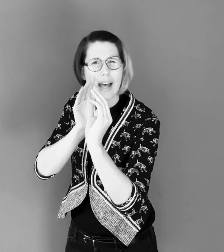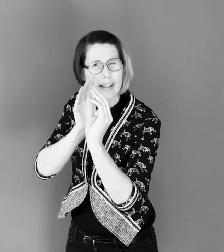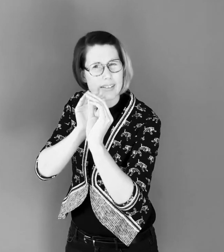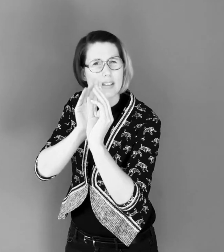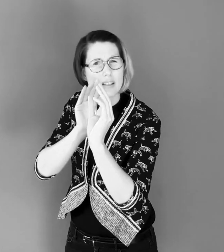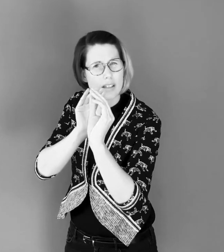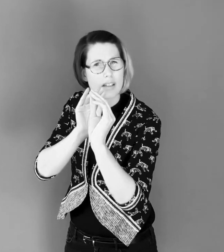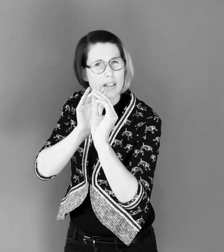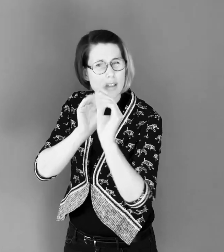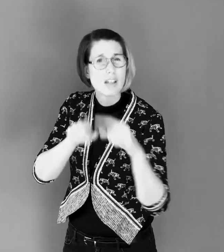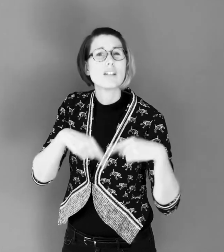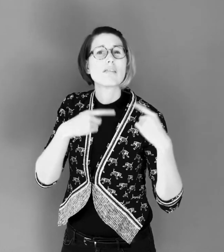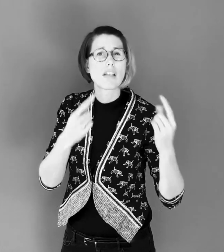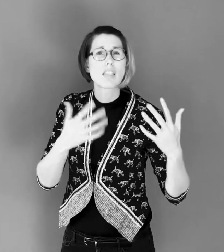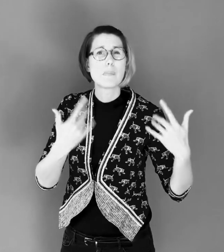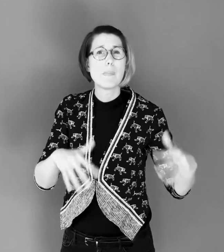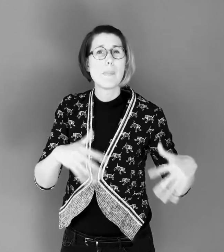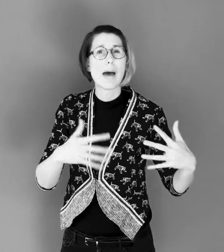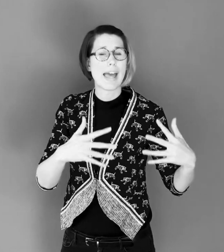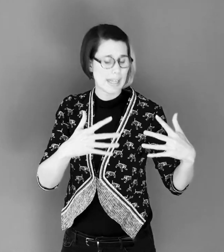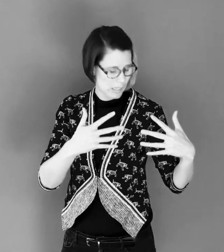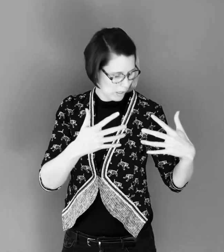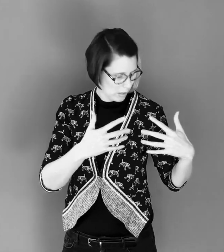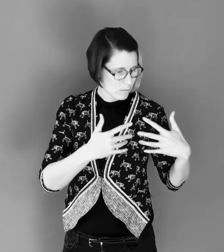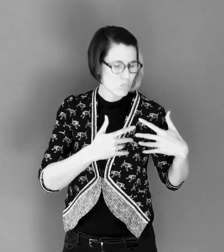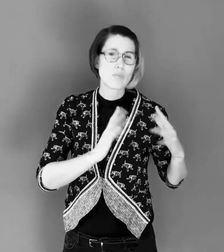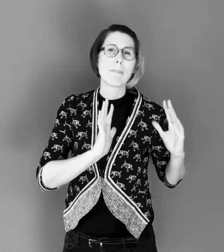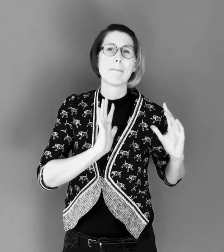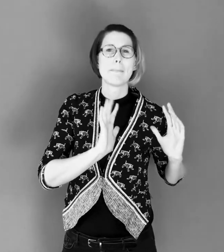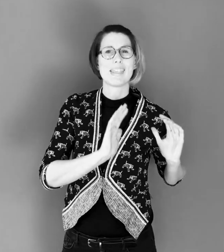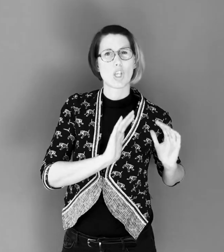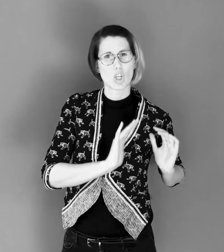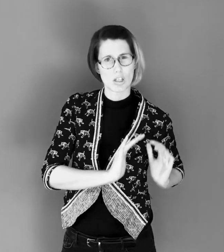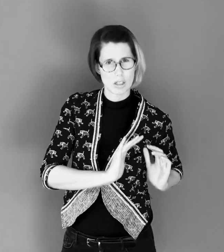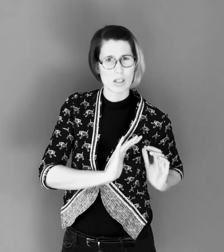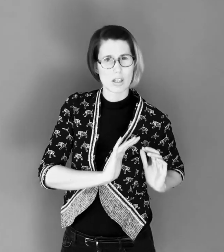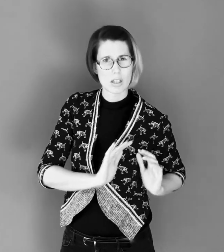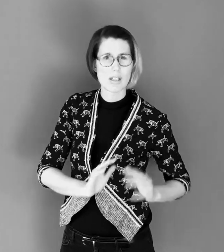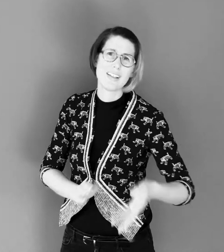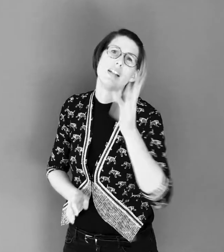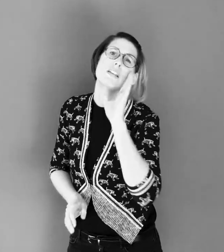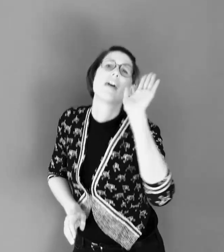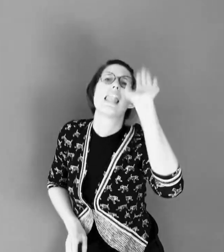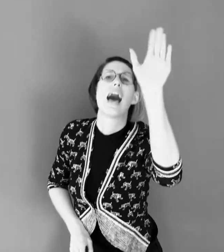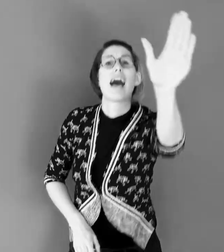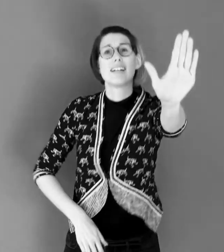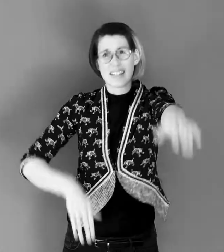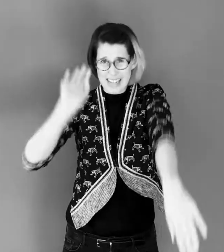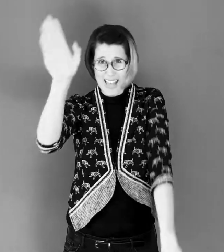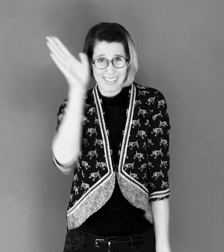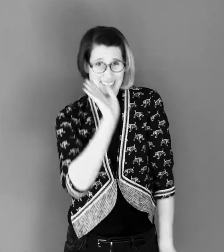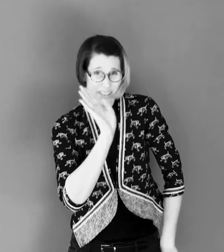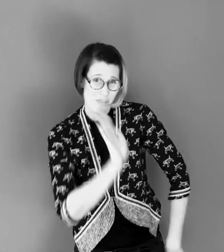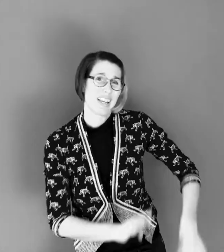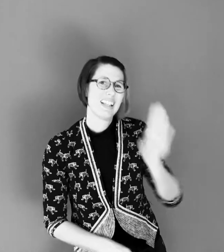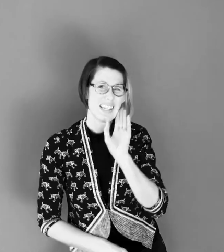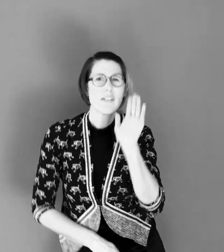het minder pijn. Liever later, later liever, liever